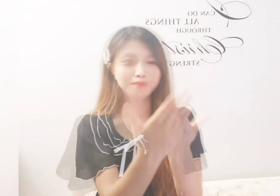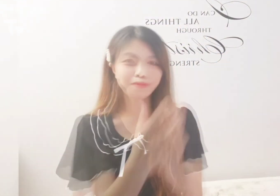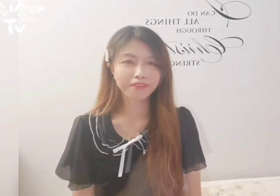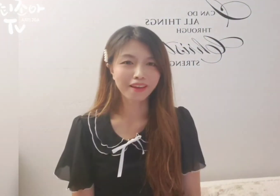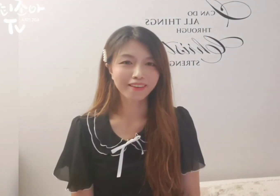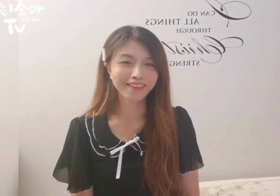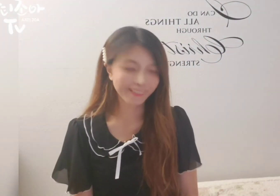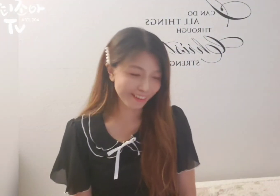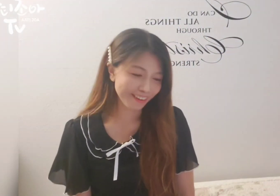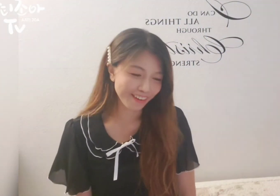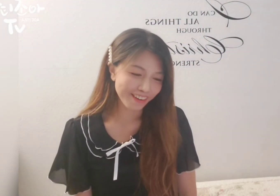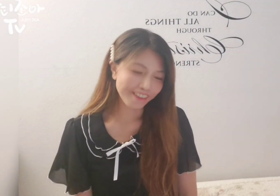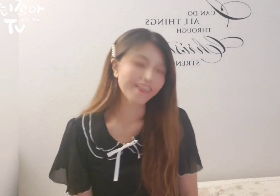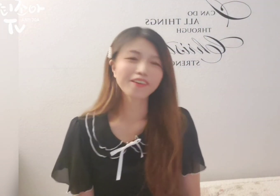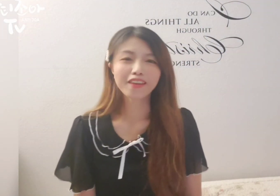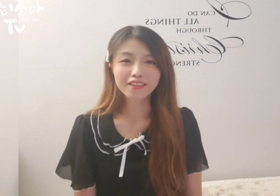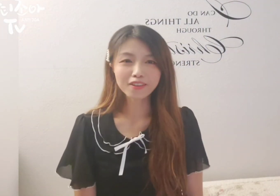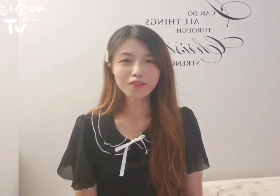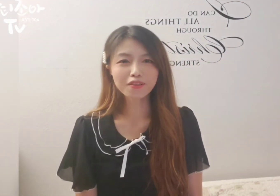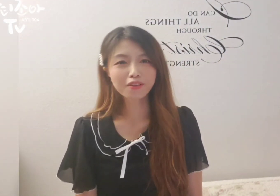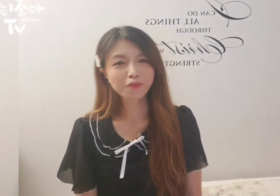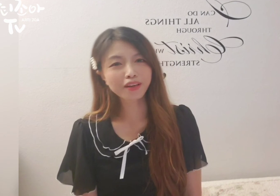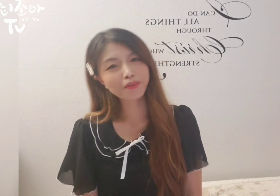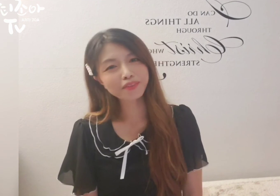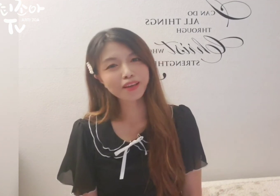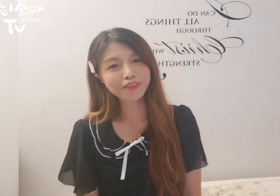다입니다 네 시청해주셔서 정말 감사합니다